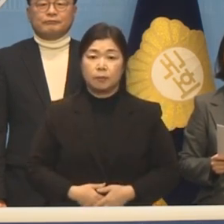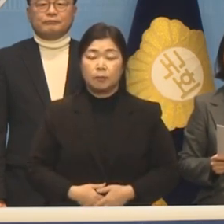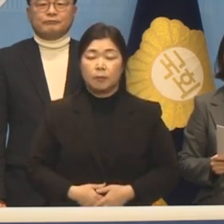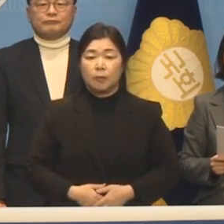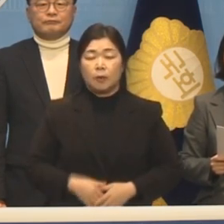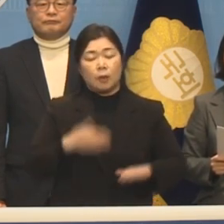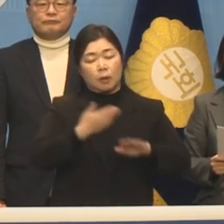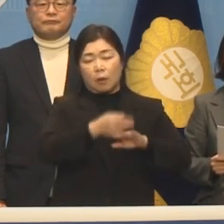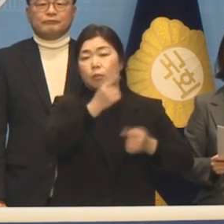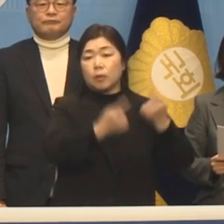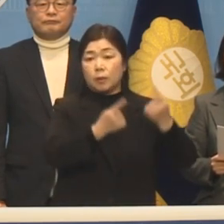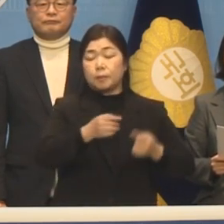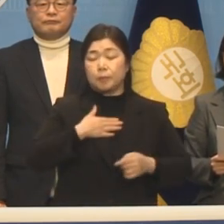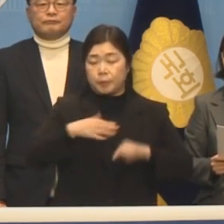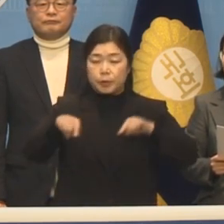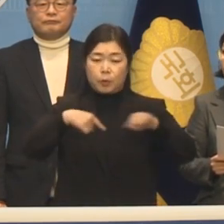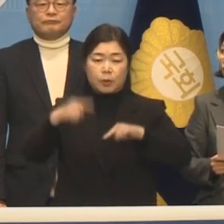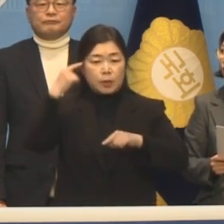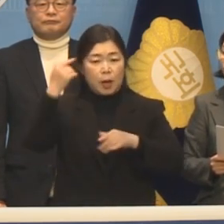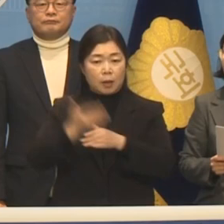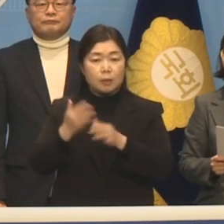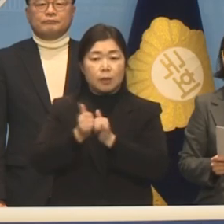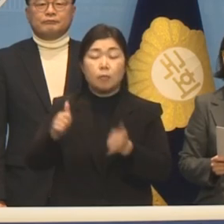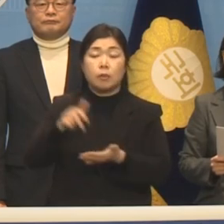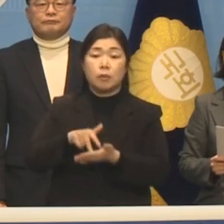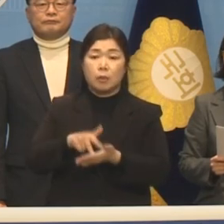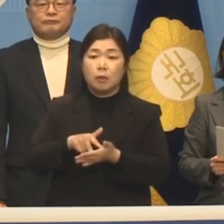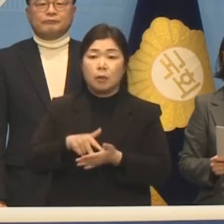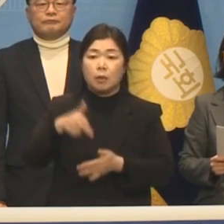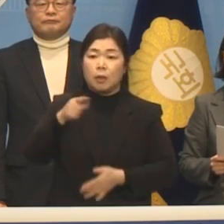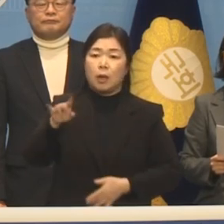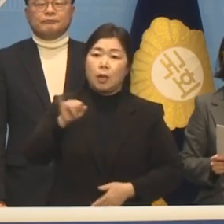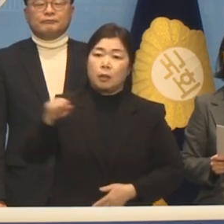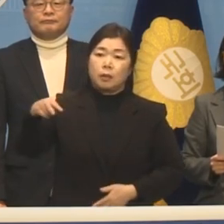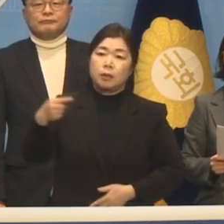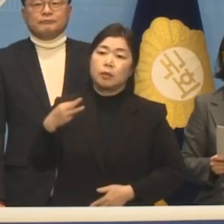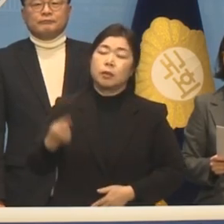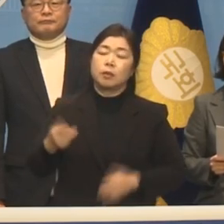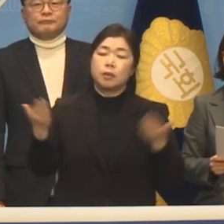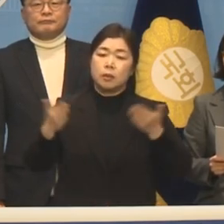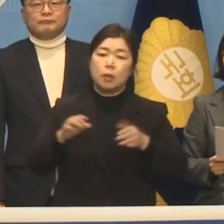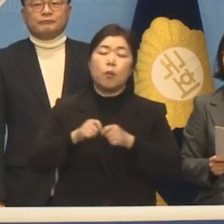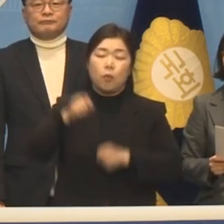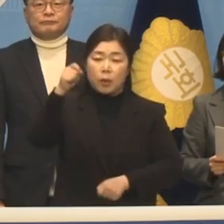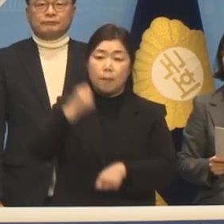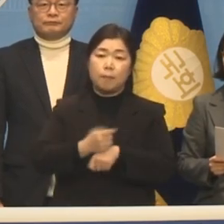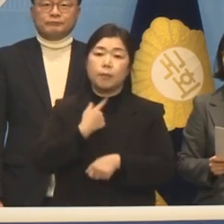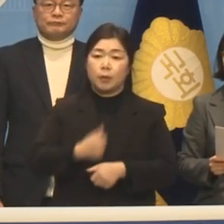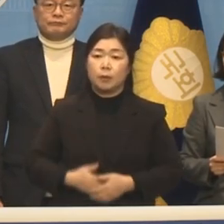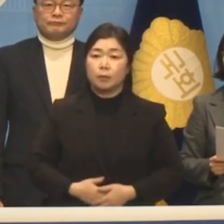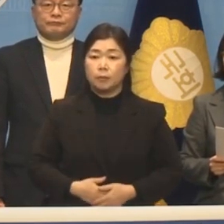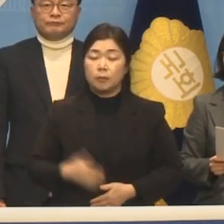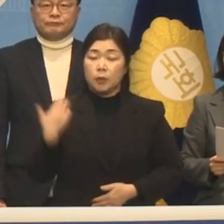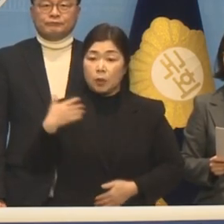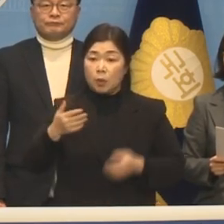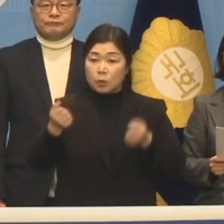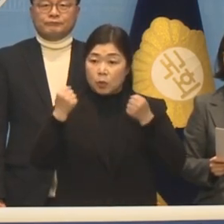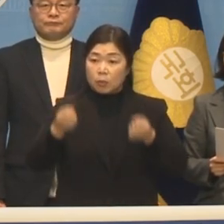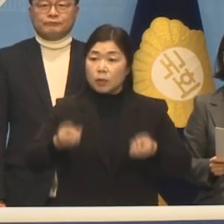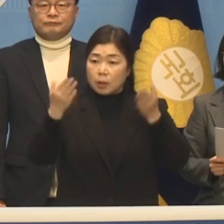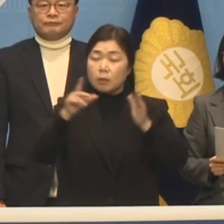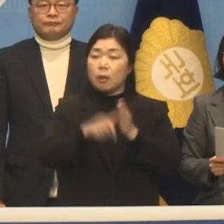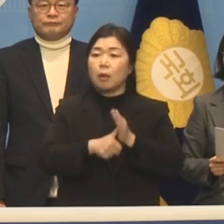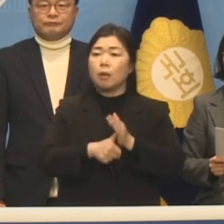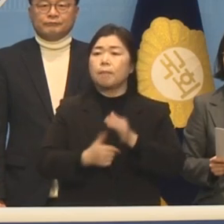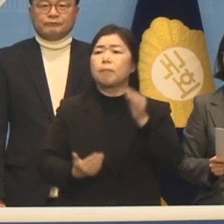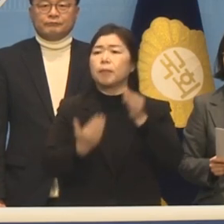이야기보다도 전 정치학자로서 카이스트에서 오랫동안 근무했었습니다. 지난 졸업식에서 이거 입틀맛